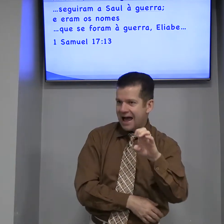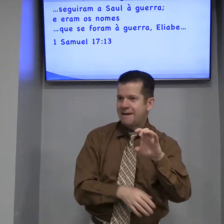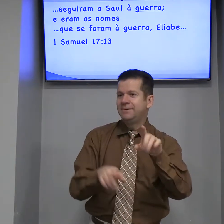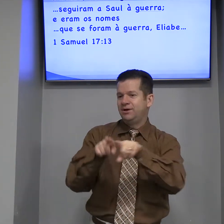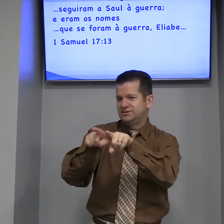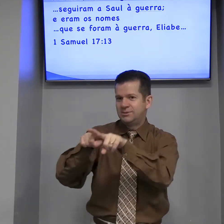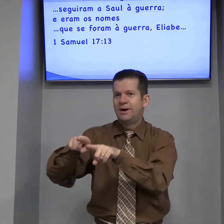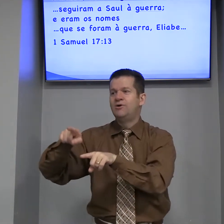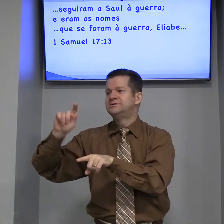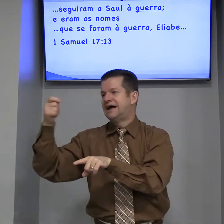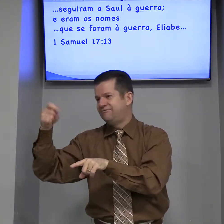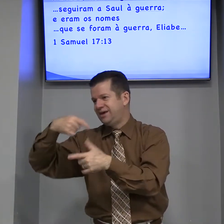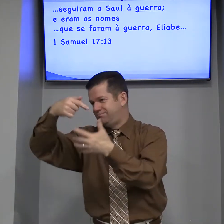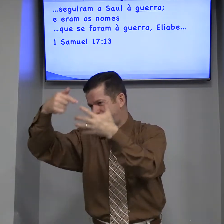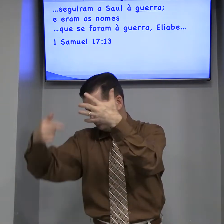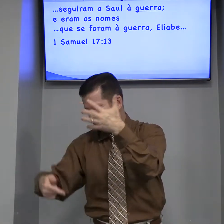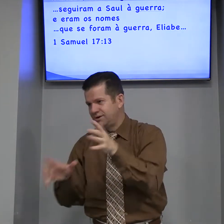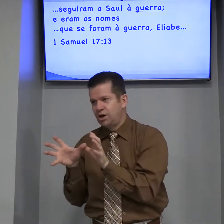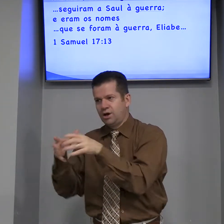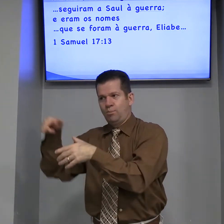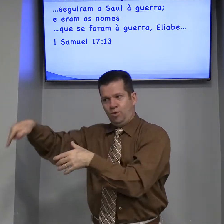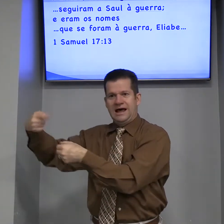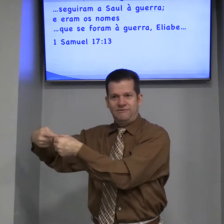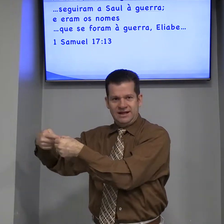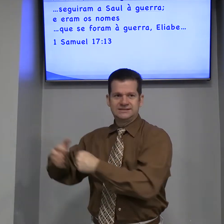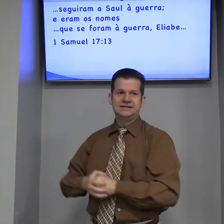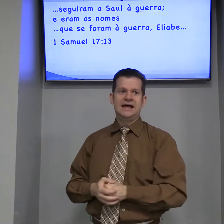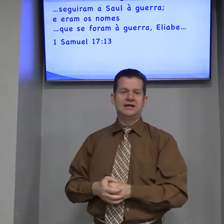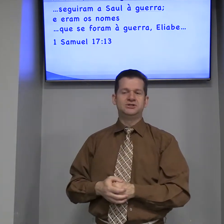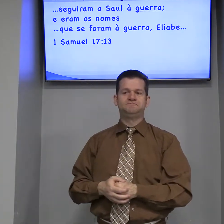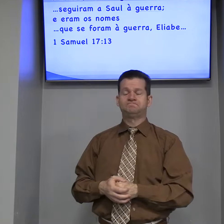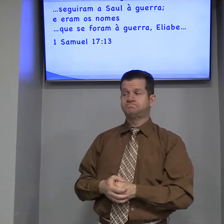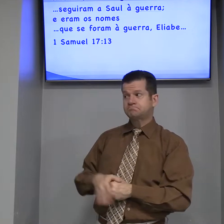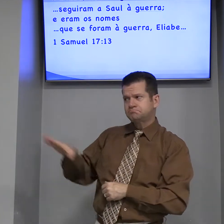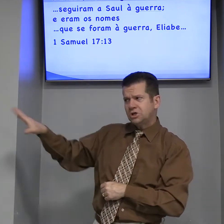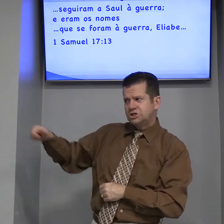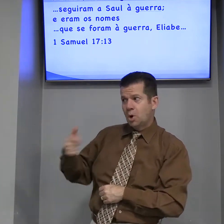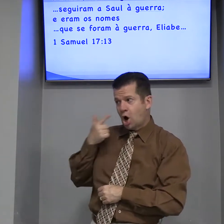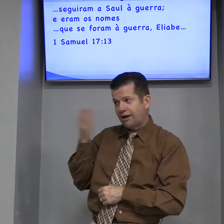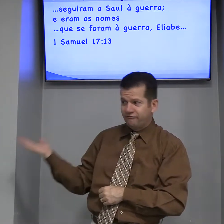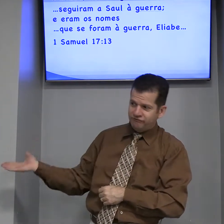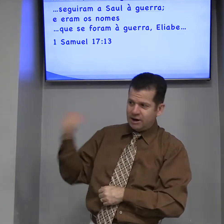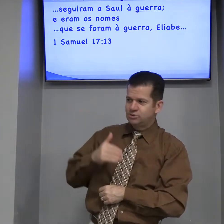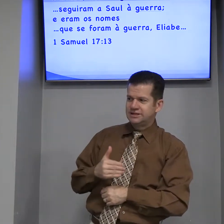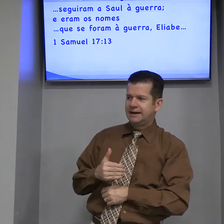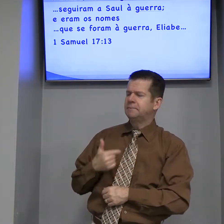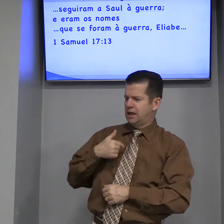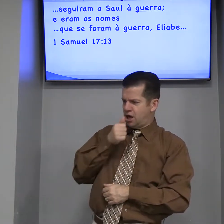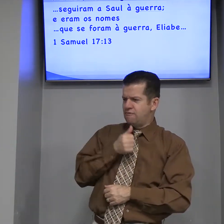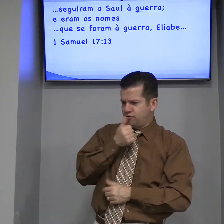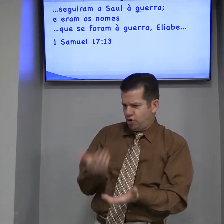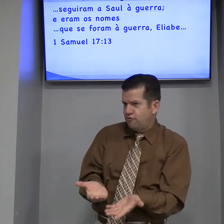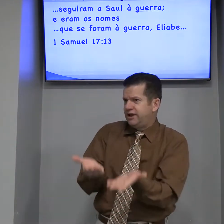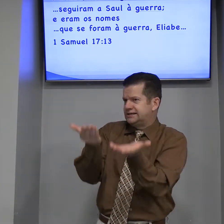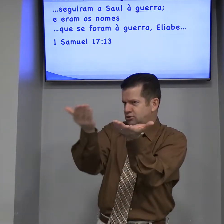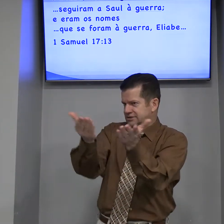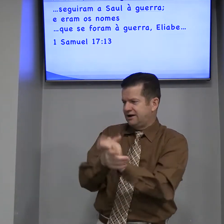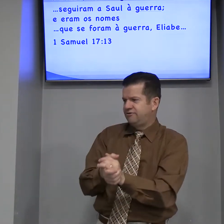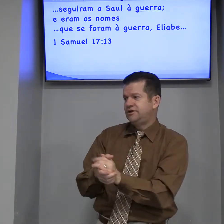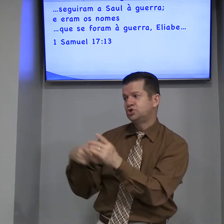Eliabe e os irmãos Davi. Moravam nessa cidade. Chamou: ó, vamos lá, eu vou oferecer um sacrifício.